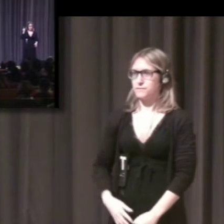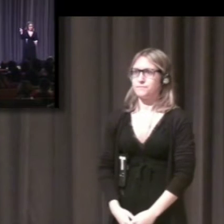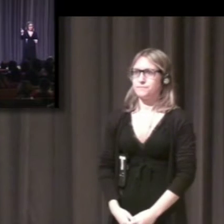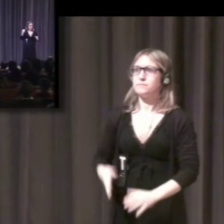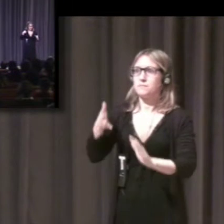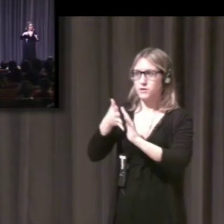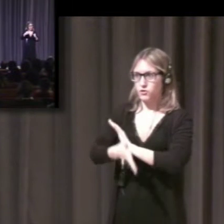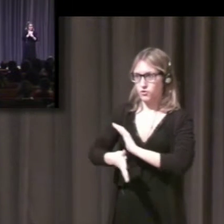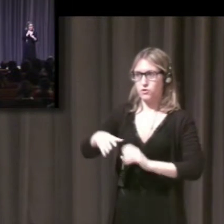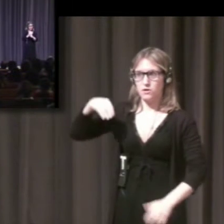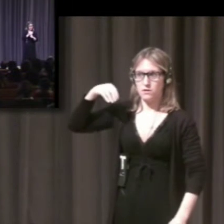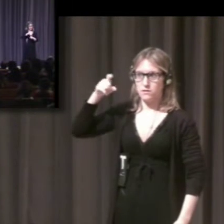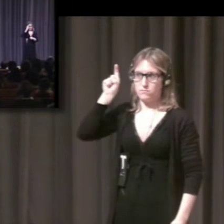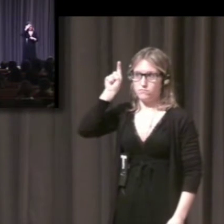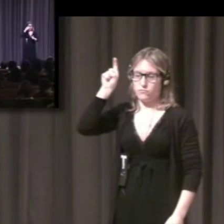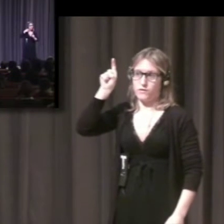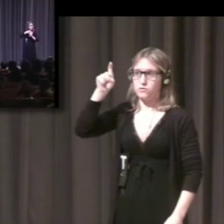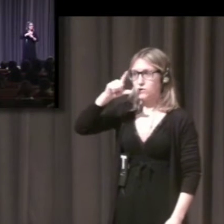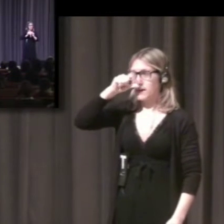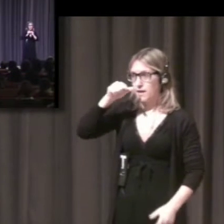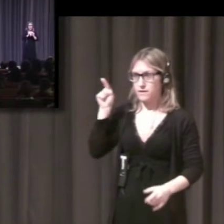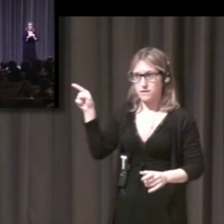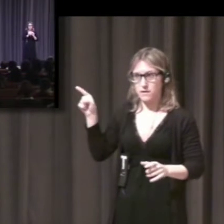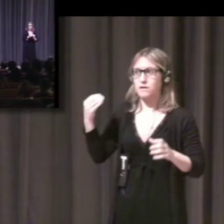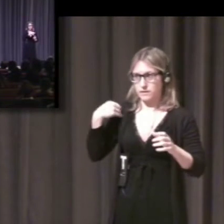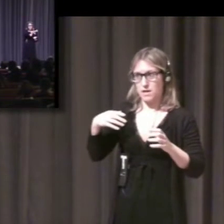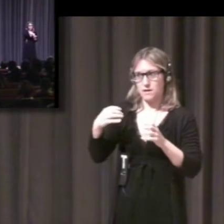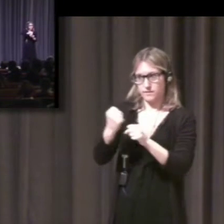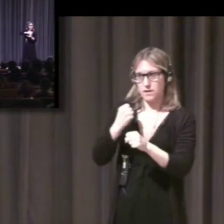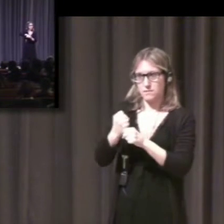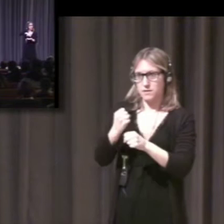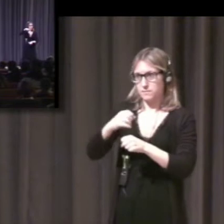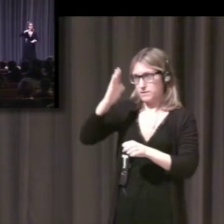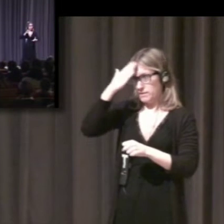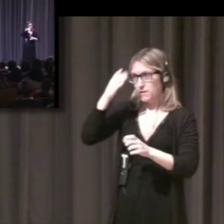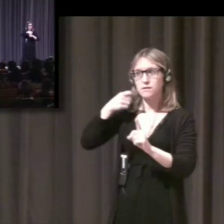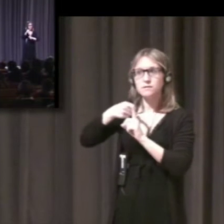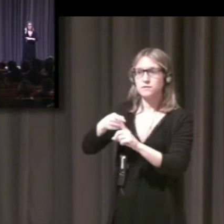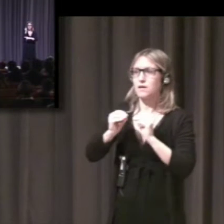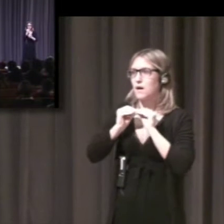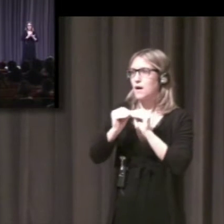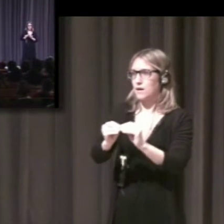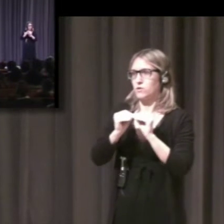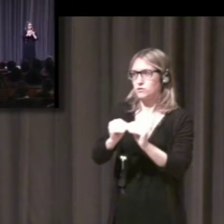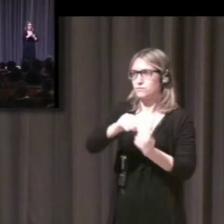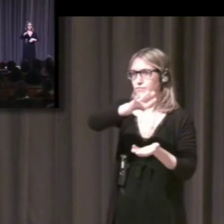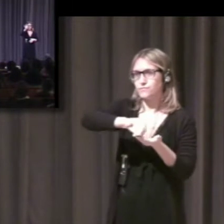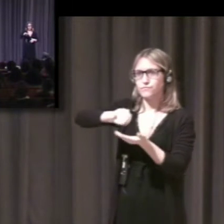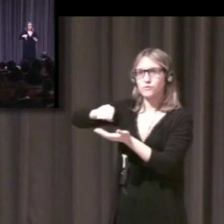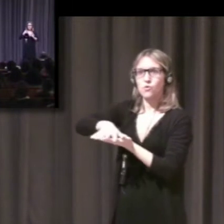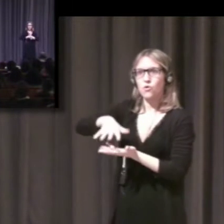'aquestes feines principals d'elaboració de corpus amb l'Institut d'Estudis Catalans que en té l'autoritat normativa.